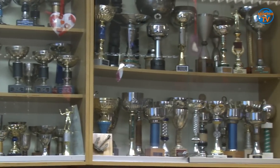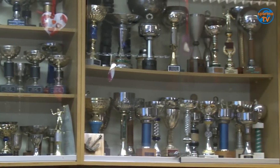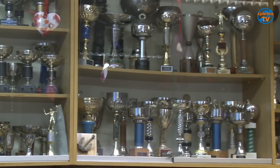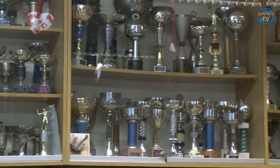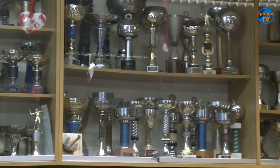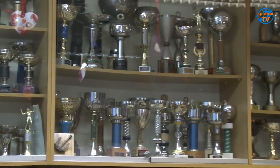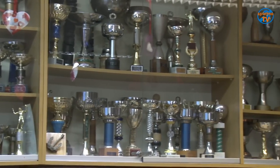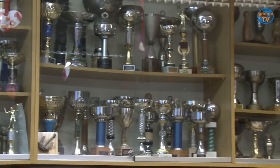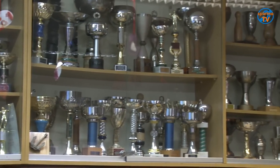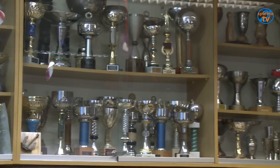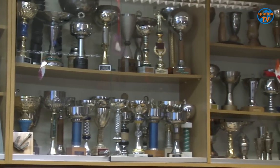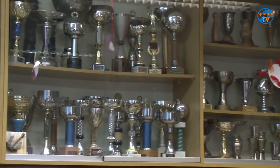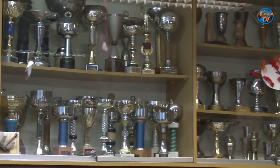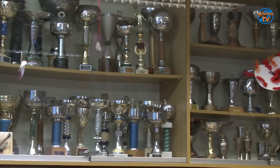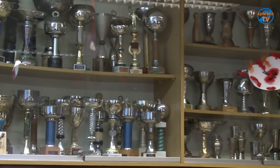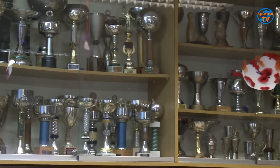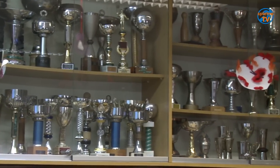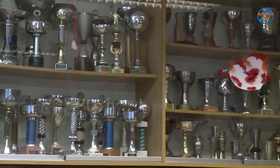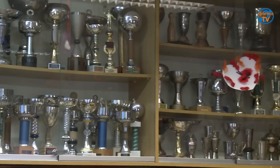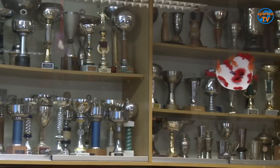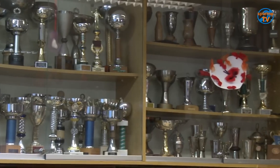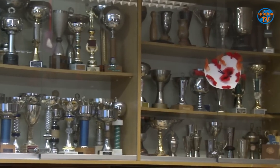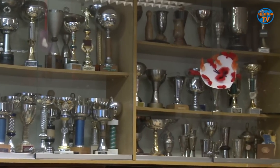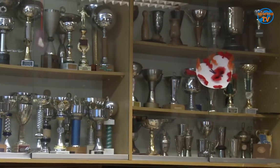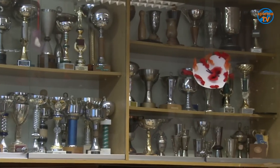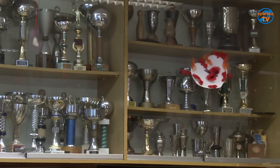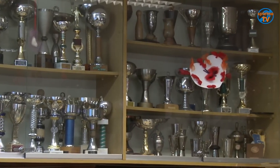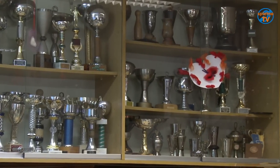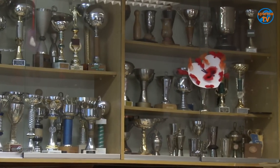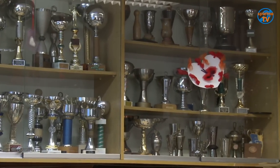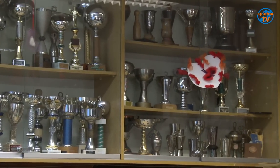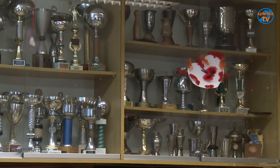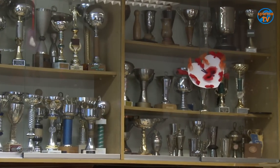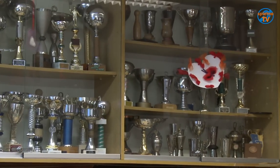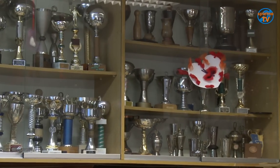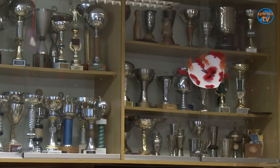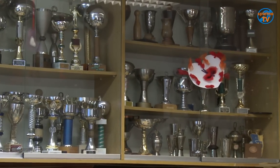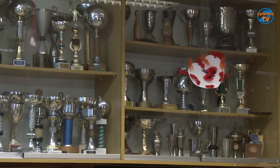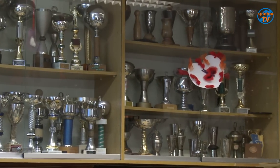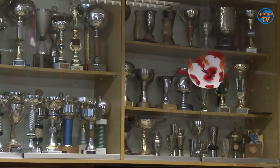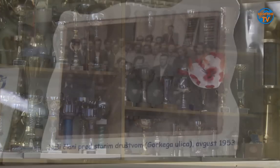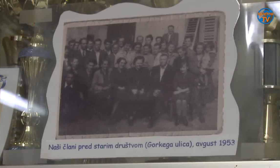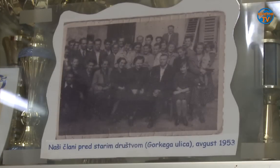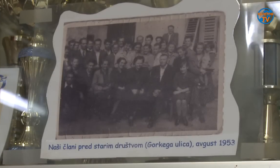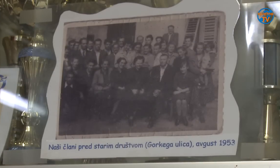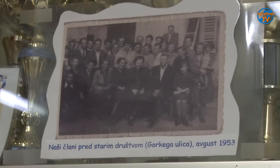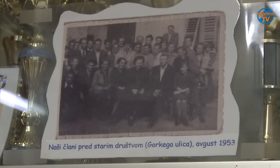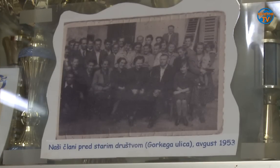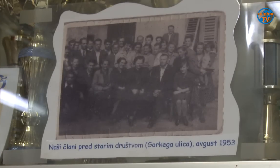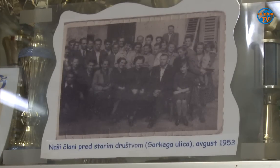Ja, Facebook, kaj Facebook, ne? Ja, Facebook, ne? Kaj je zdaj tako tu?